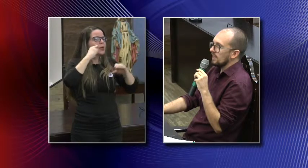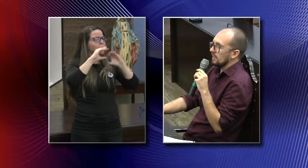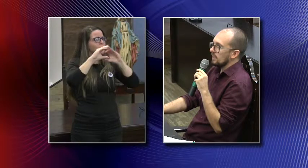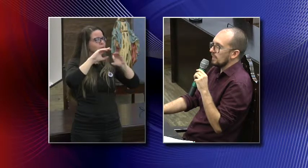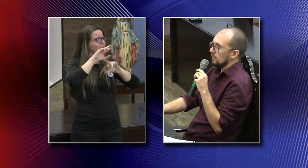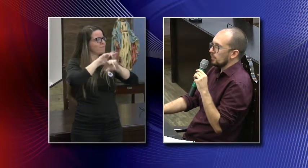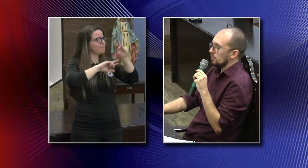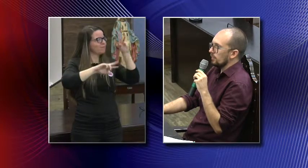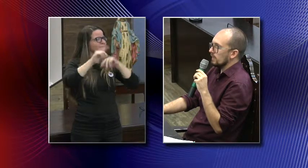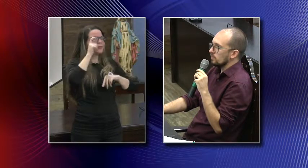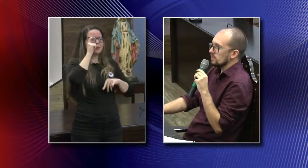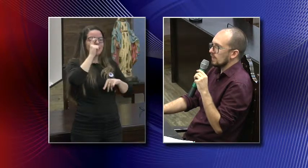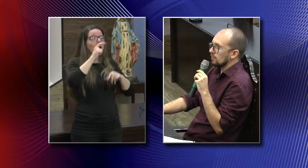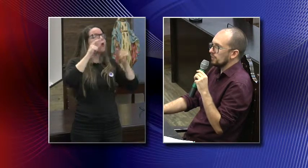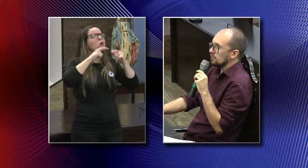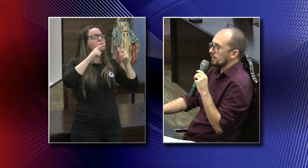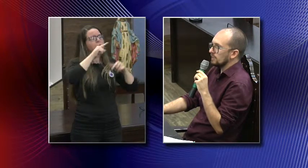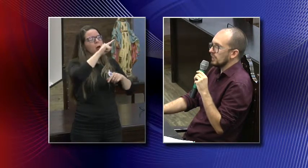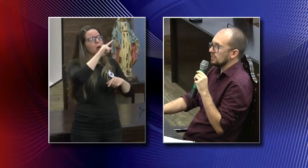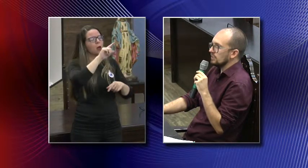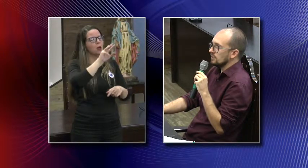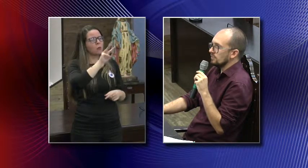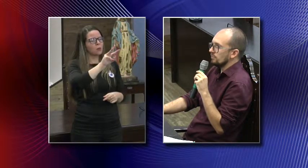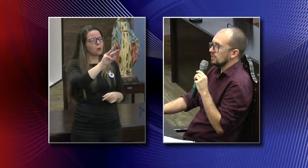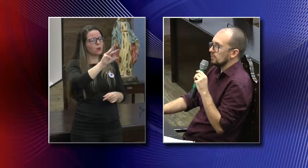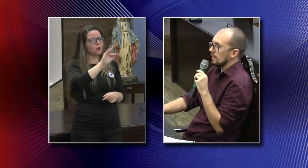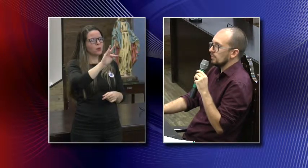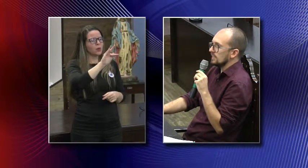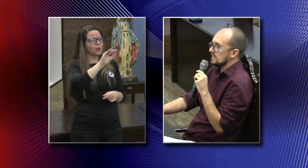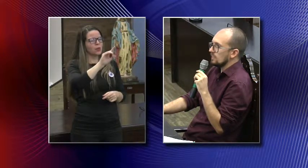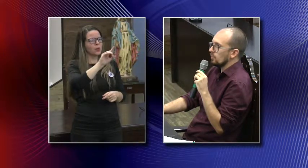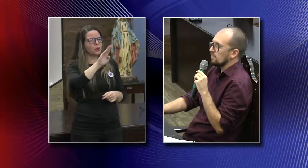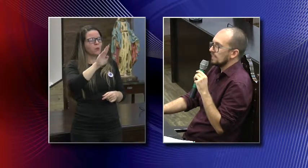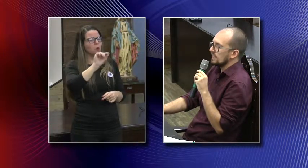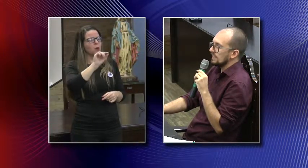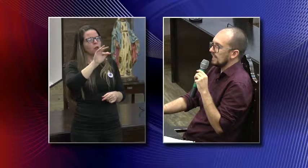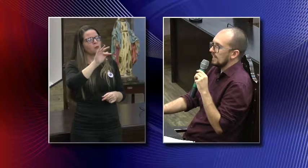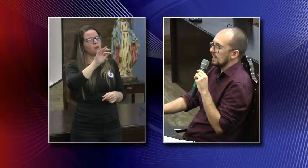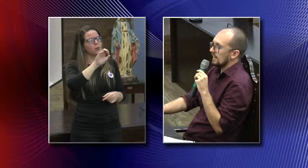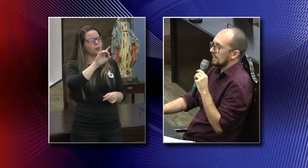a técnica, para o Beto, mostrar um vídeo para a gente, um vídeo que aconteceu